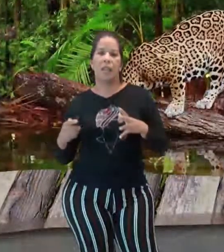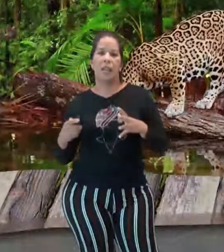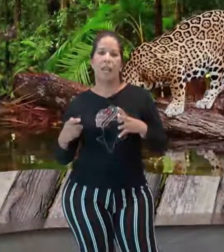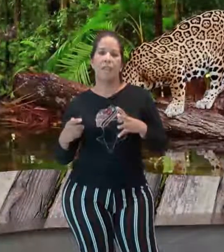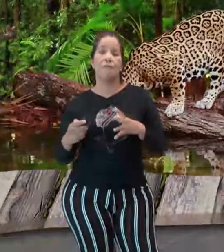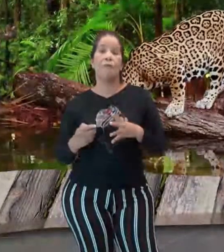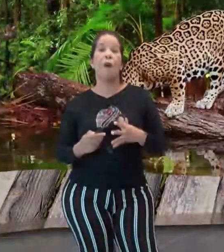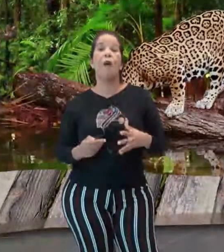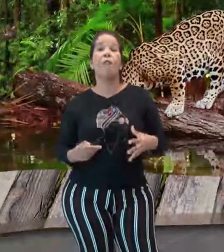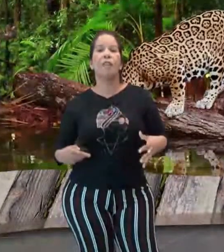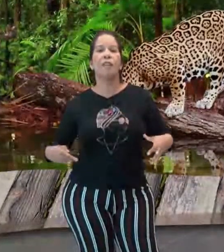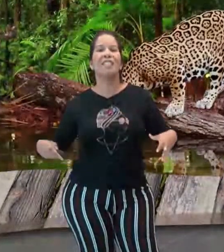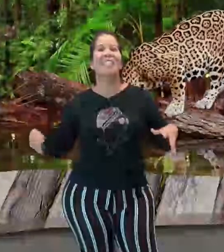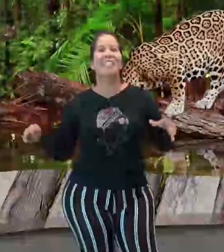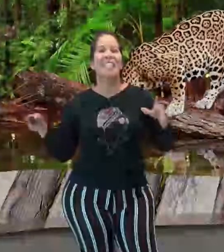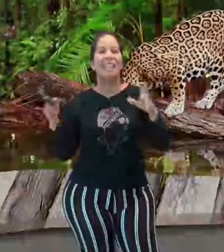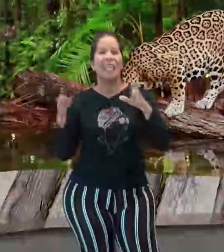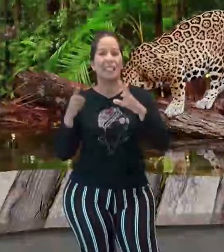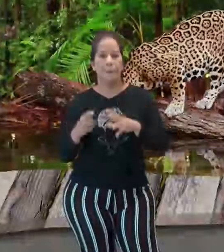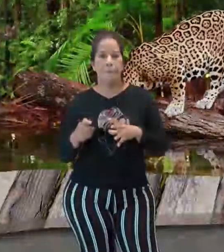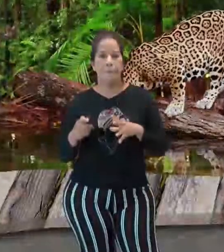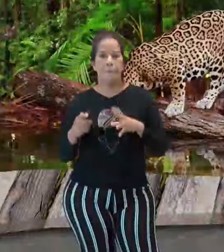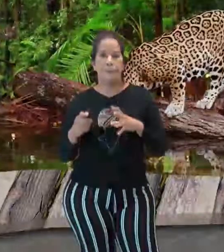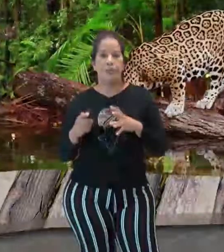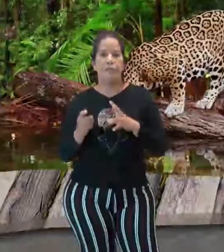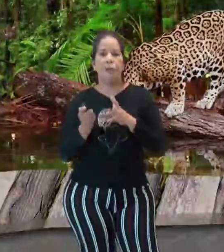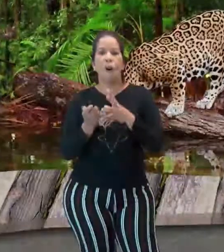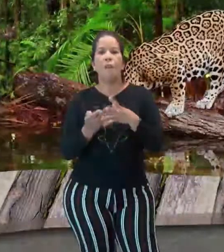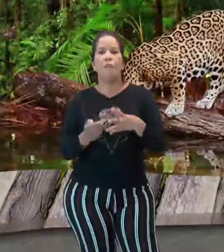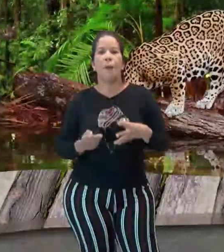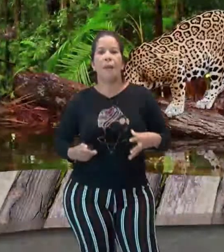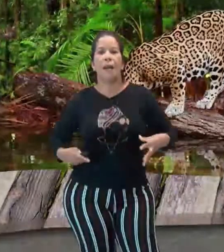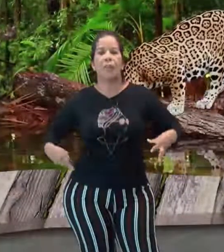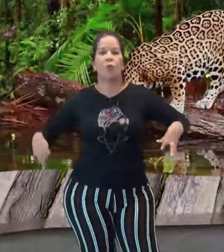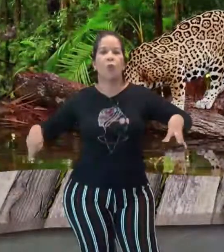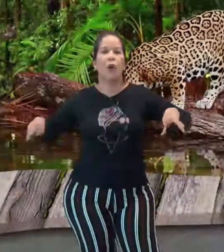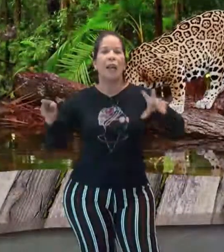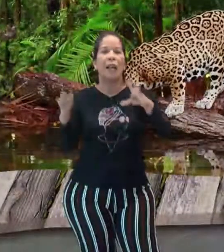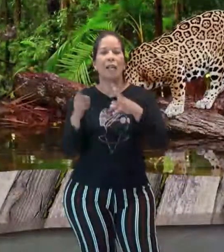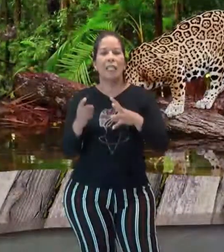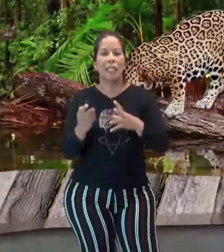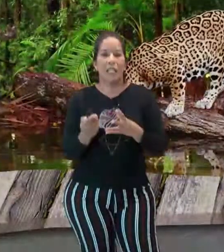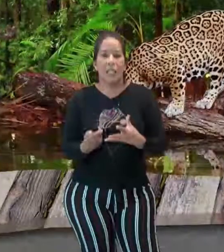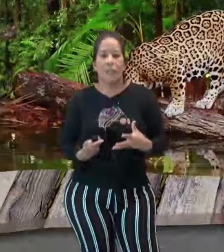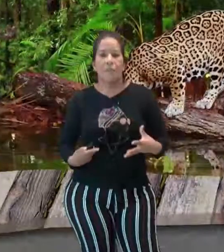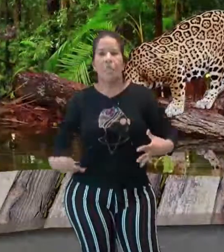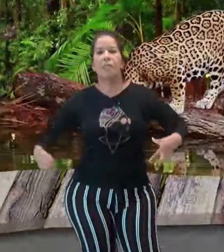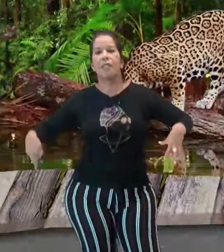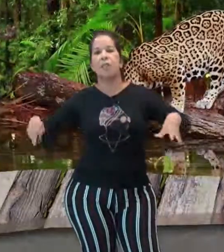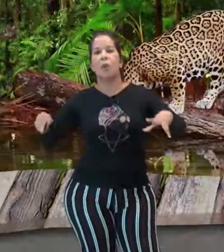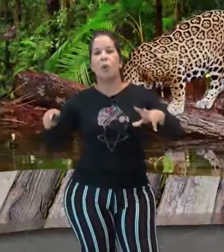que envolvem esse ser, envolvem a parte orgânica,